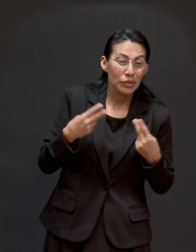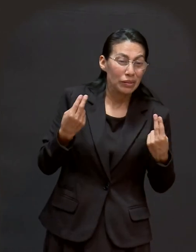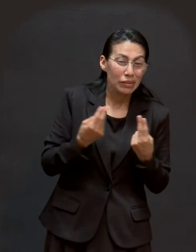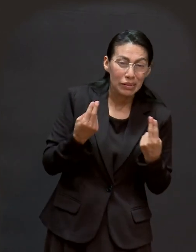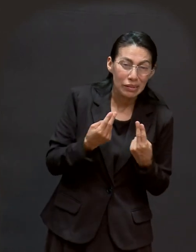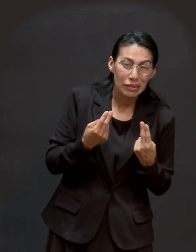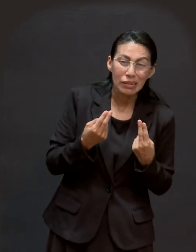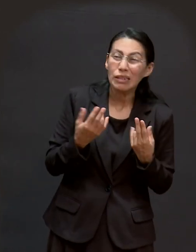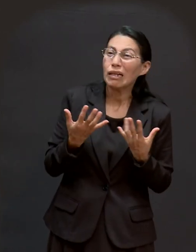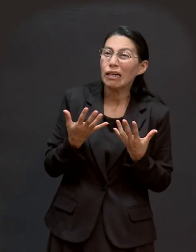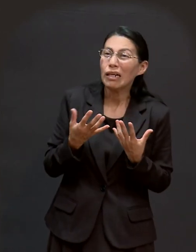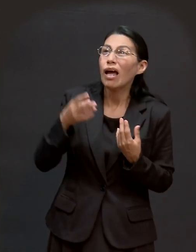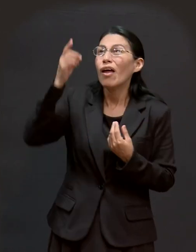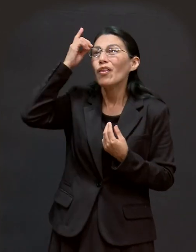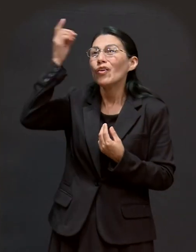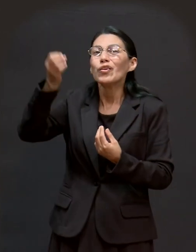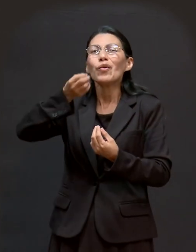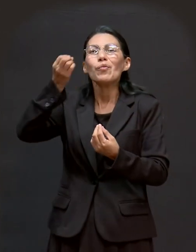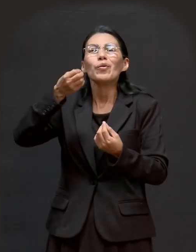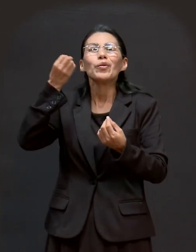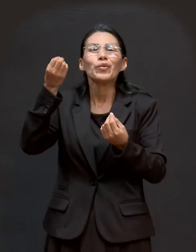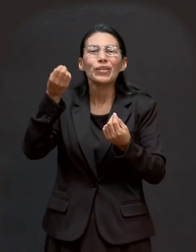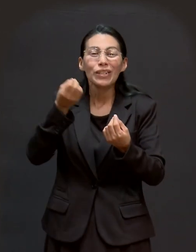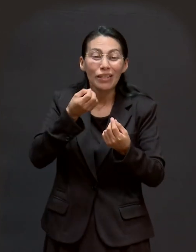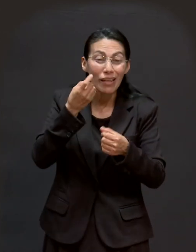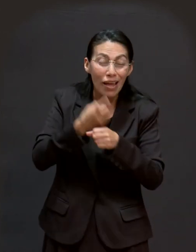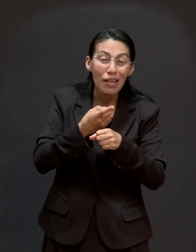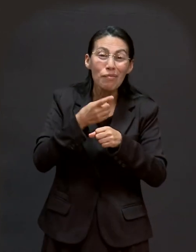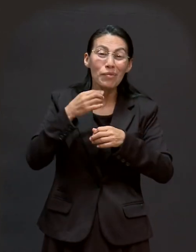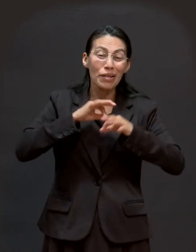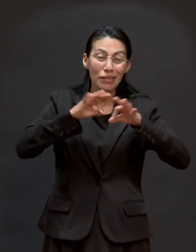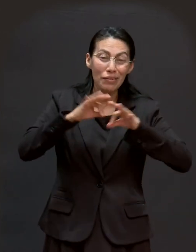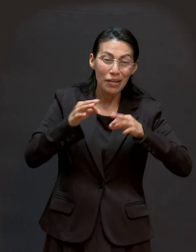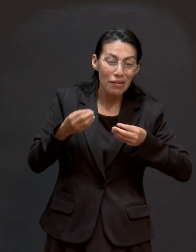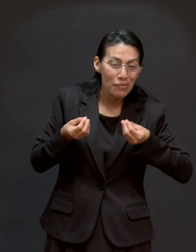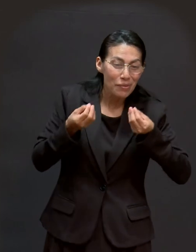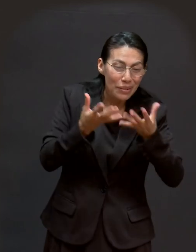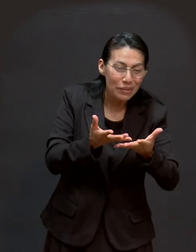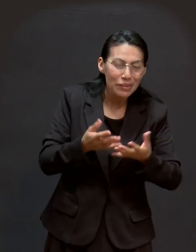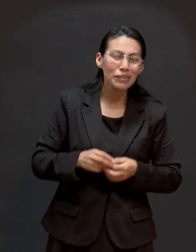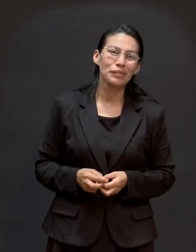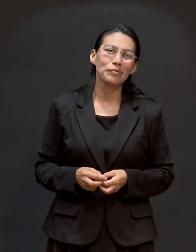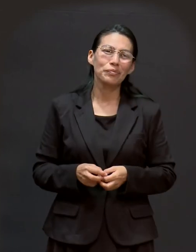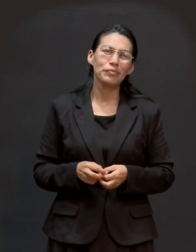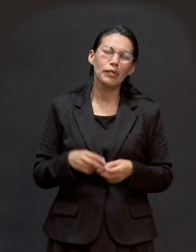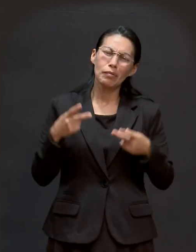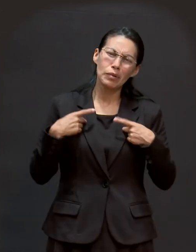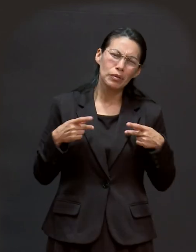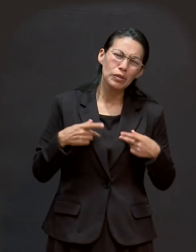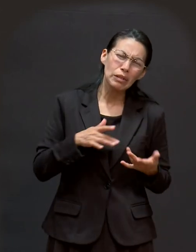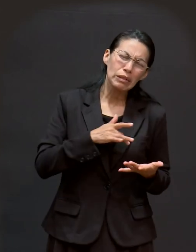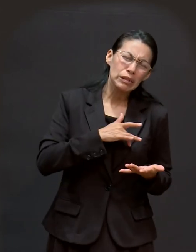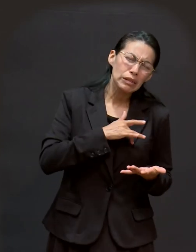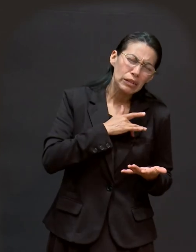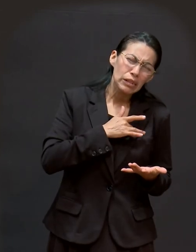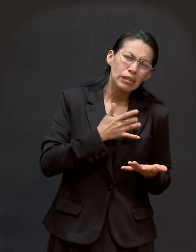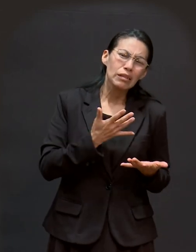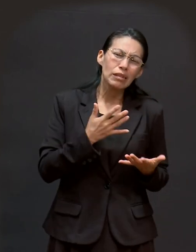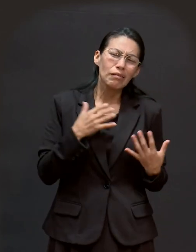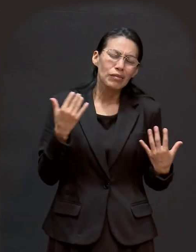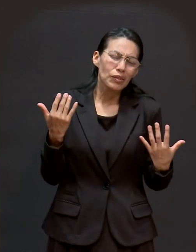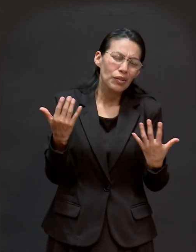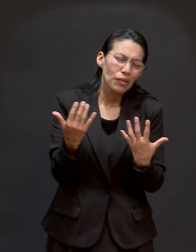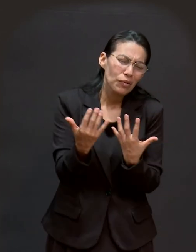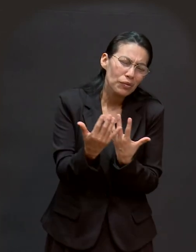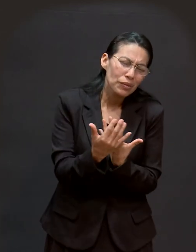extrema necesidad en un grupo de oración ningún parte empatizan sienten